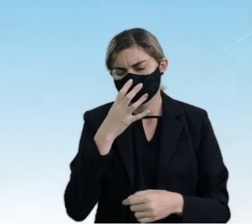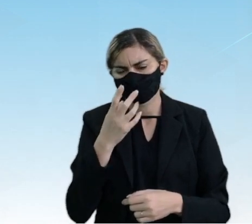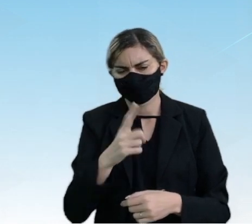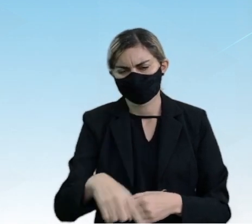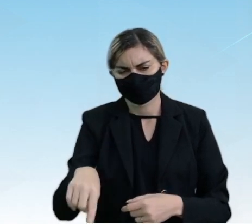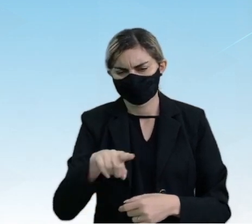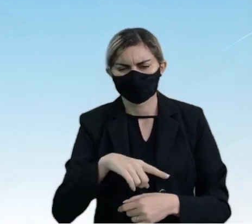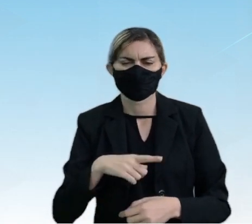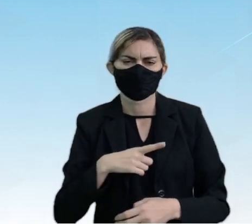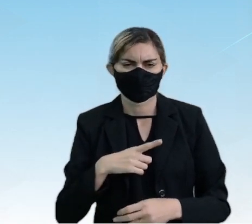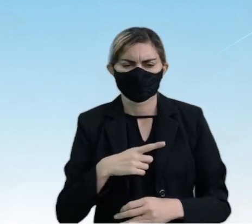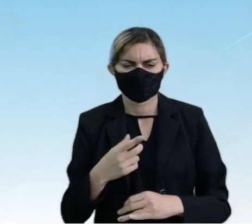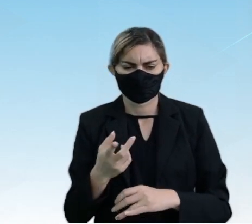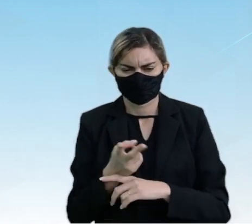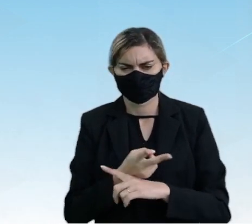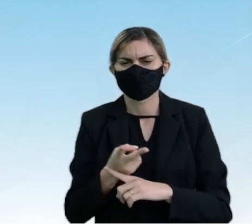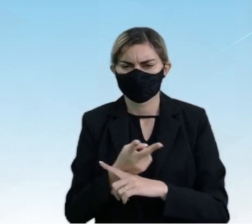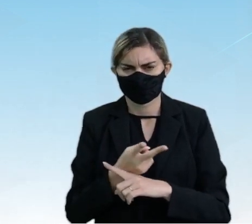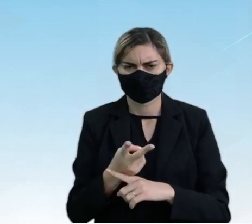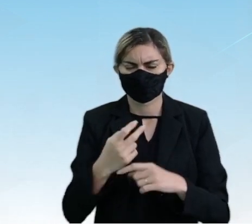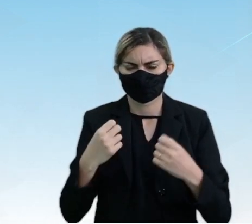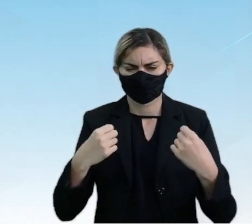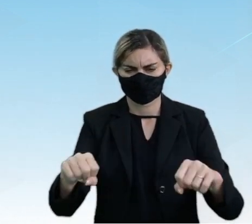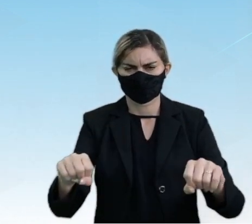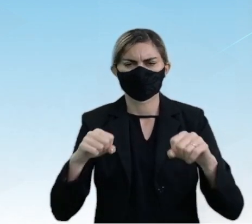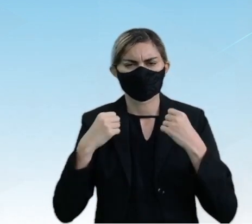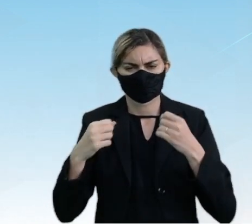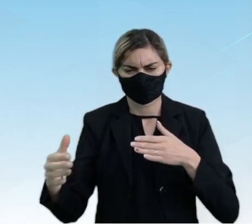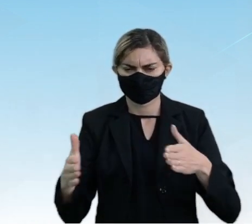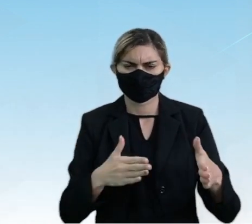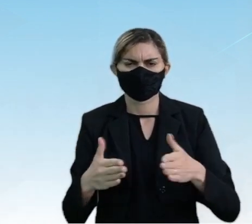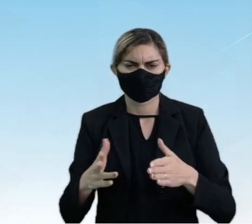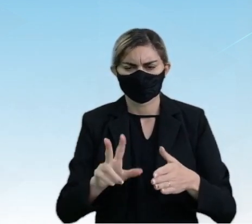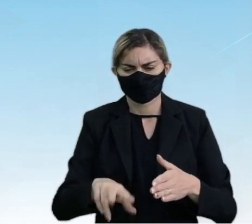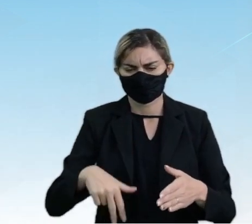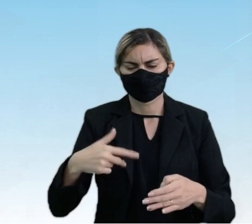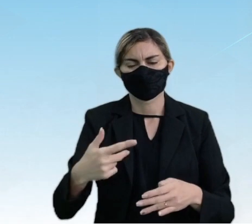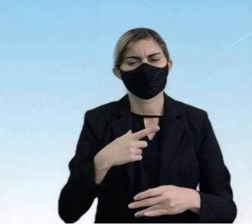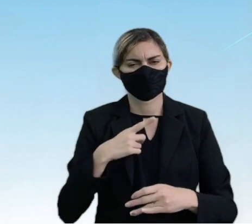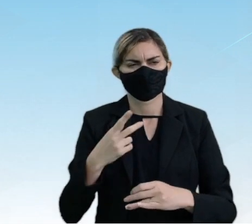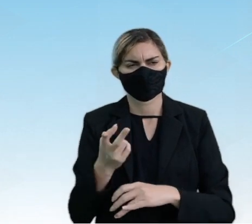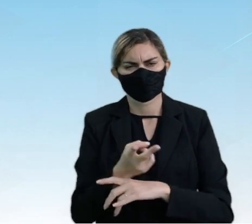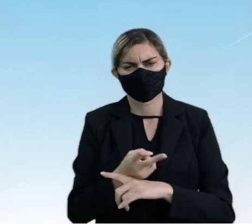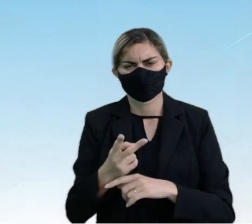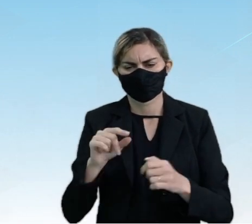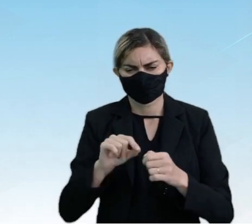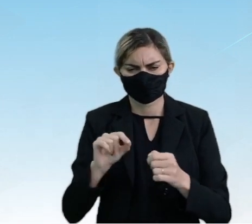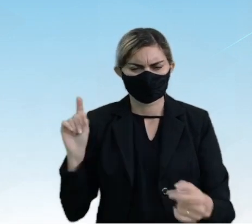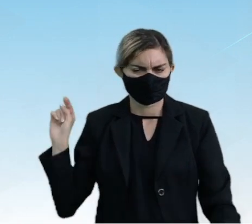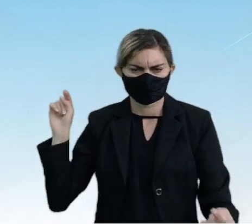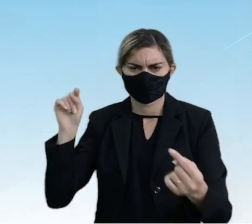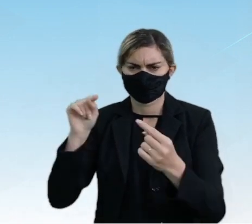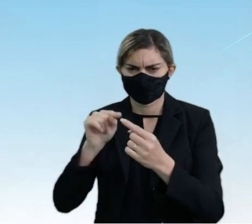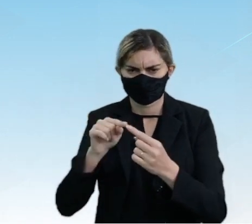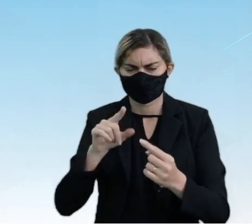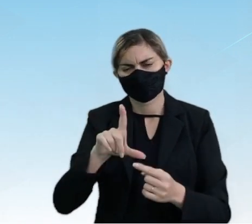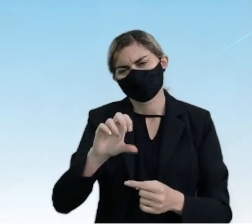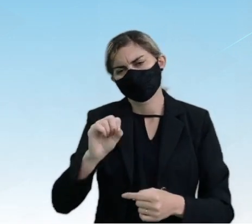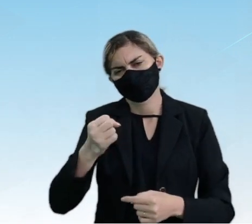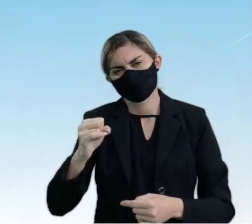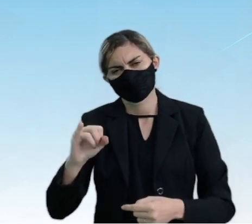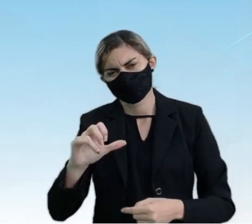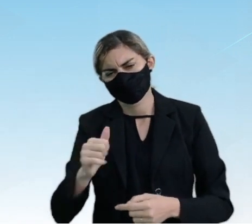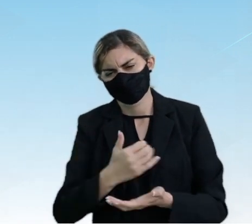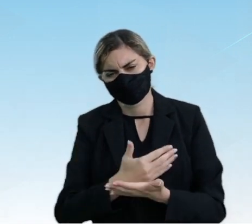gente buscou a ginástica naquele período do Renascimento, né? Buscou fazer um elo com a ginástica clássica, aquela ginástica